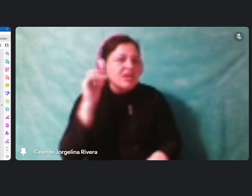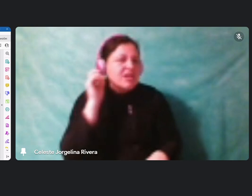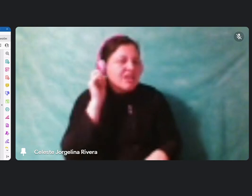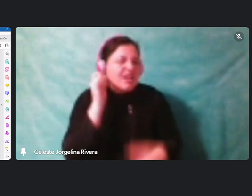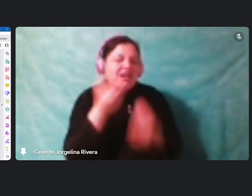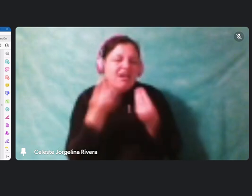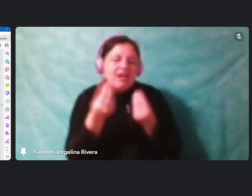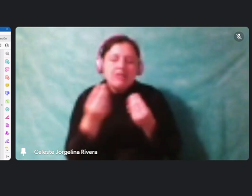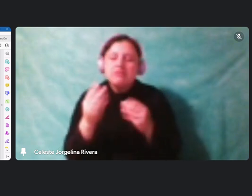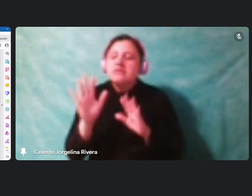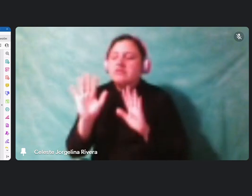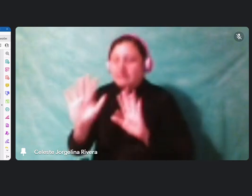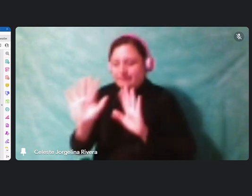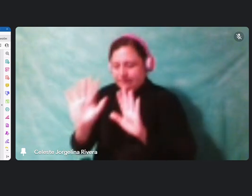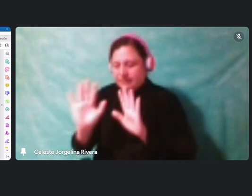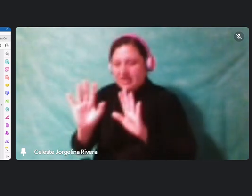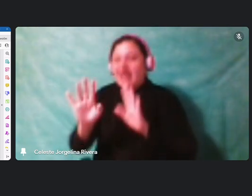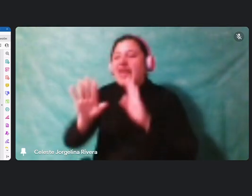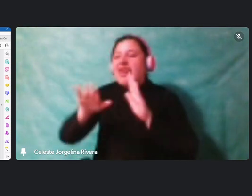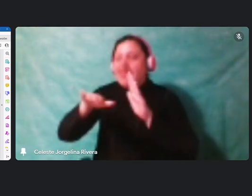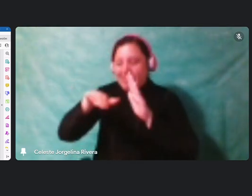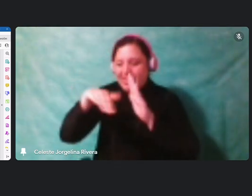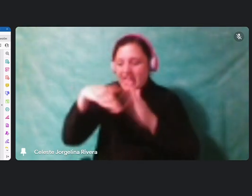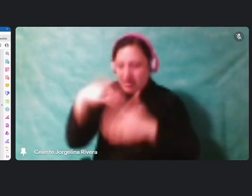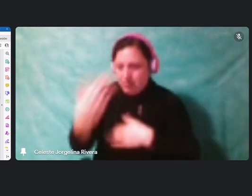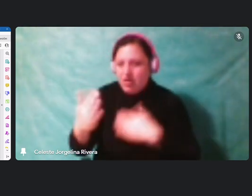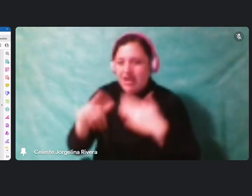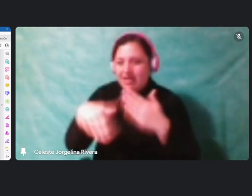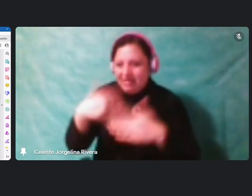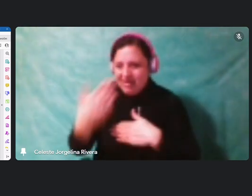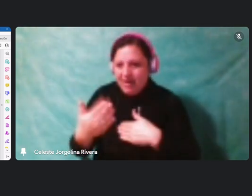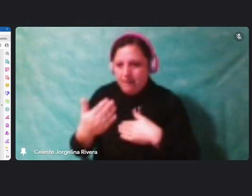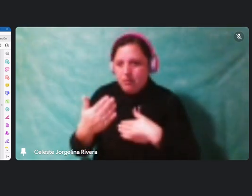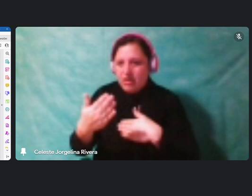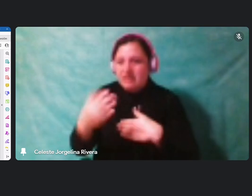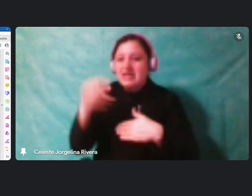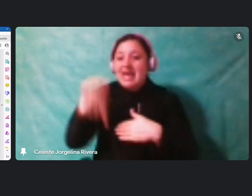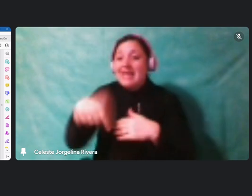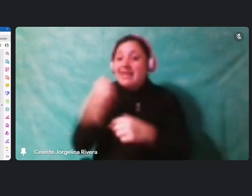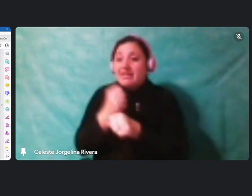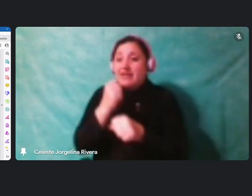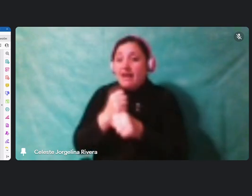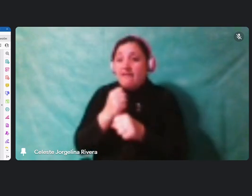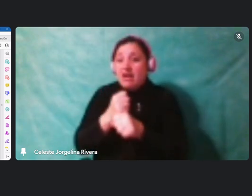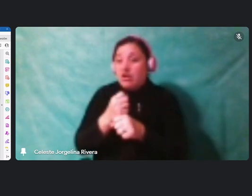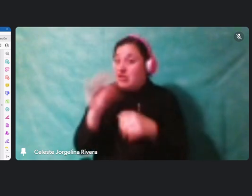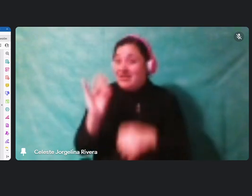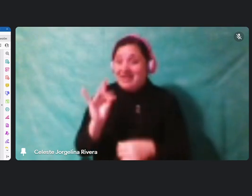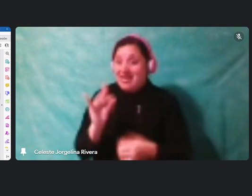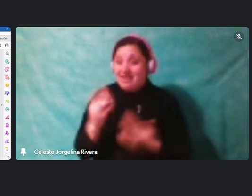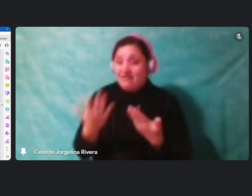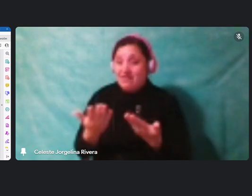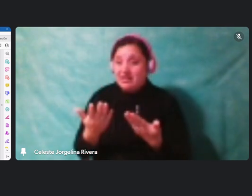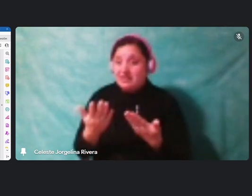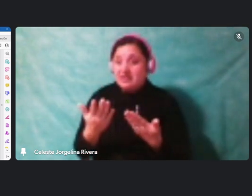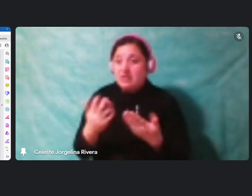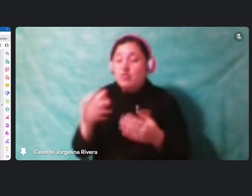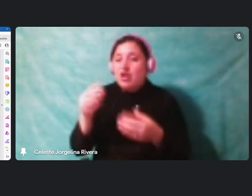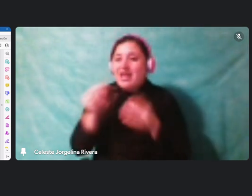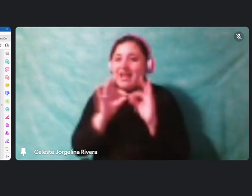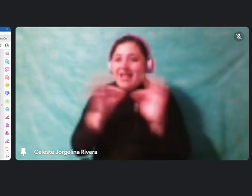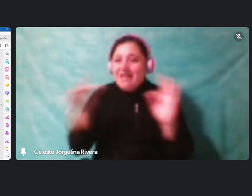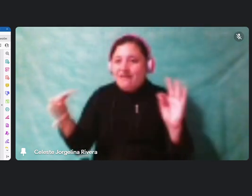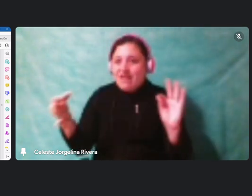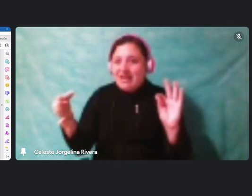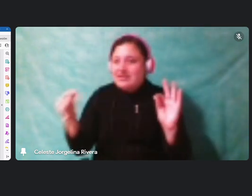Lo vamos a ver. No, o sea, en realidad este trabajo está más complicado. O sea, siempre las clases son un poco más complicadas que